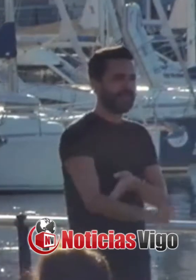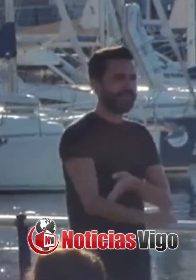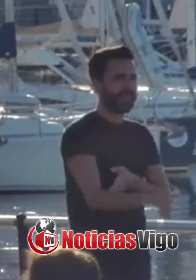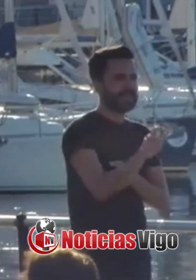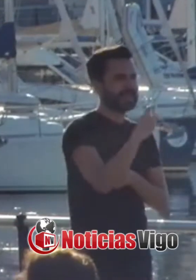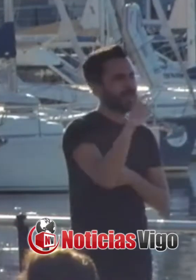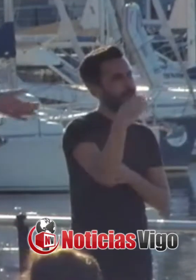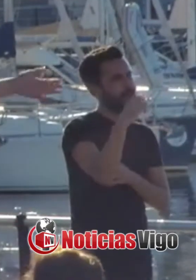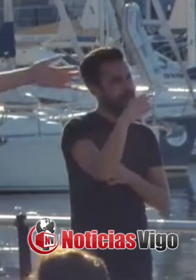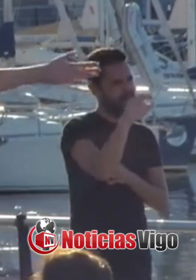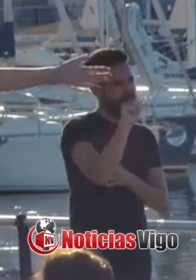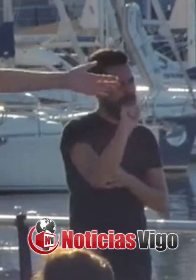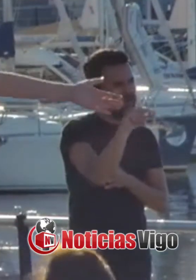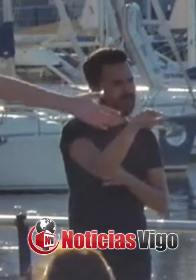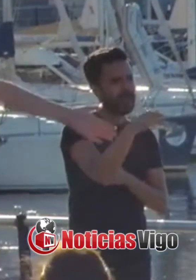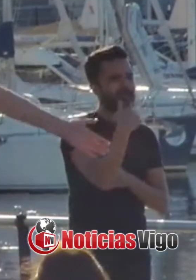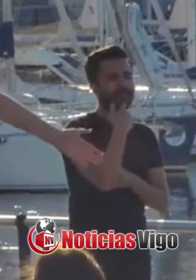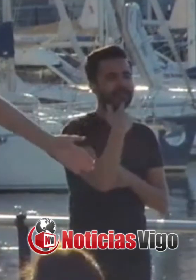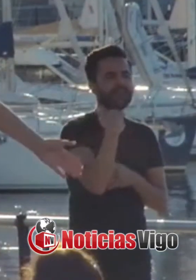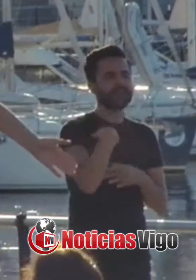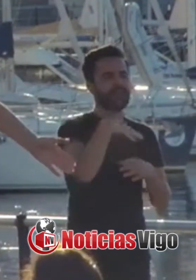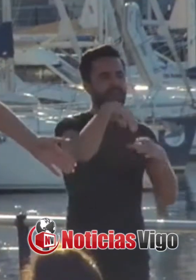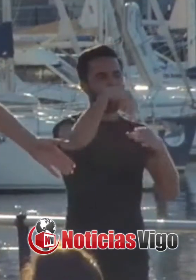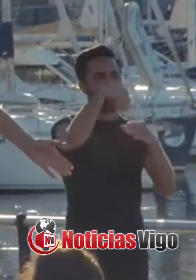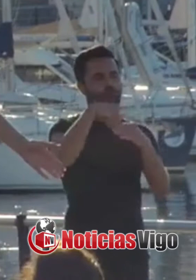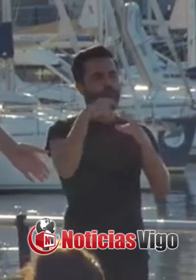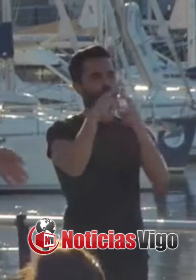copiar hoxe, di, que estivo confinado na TVG.